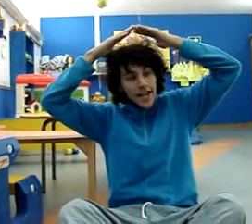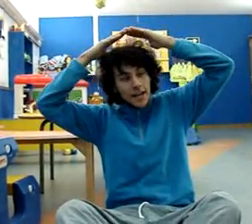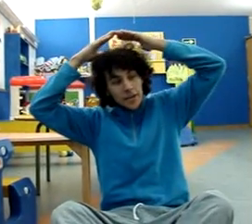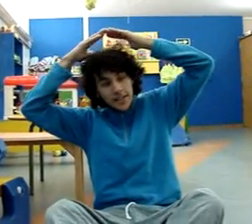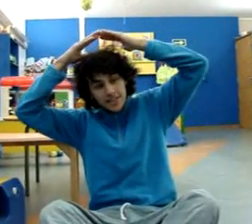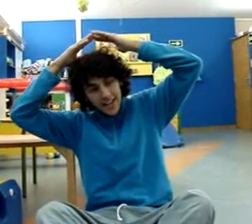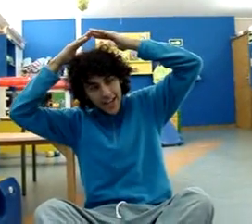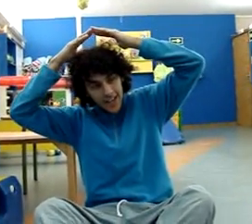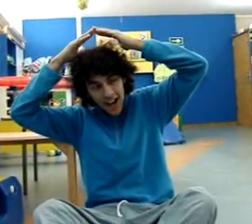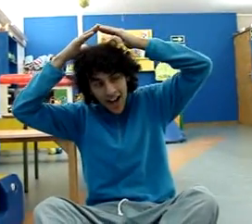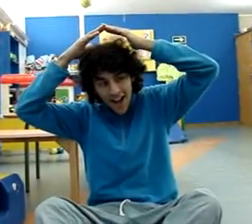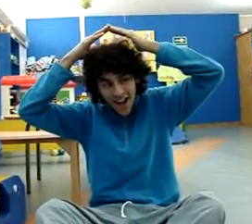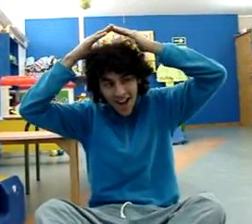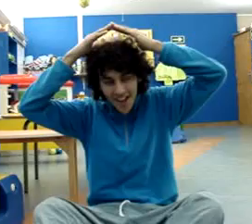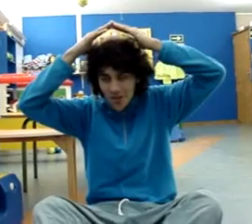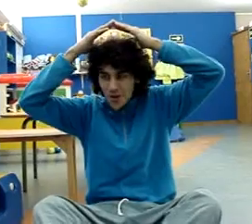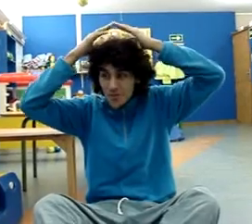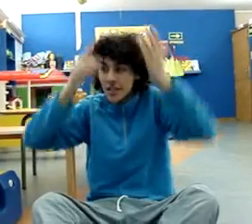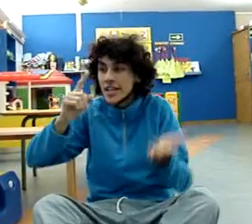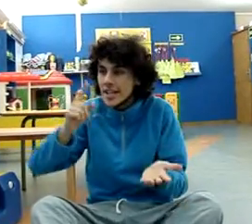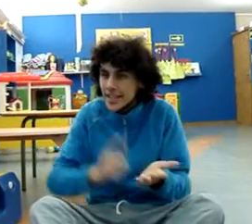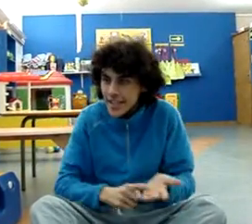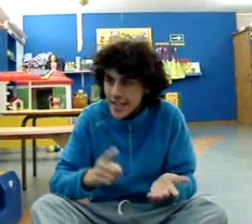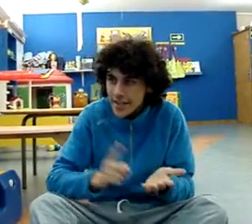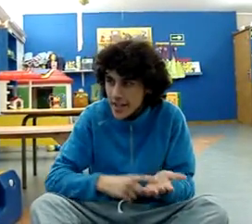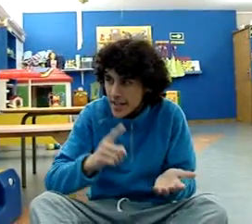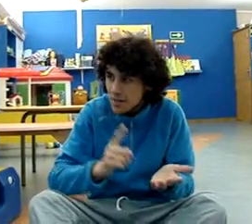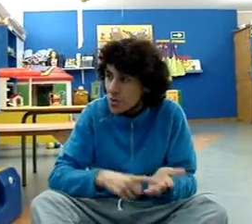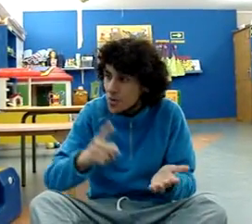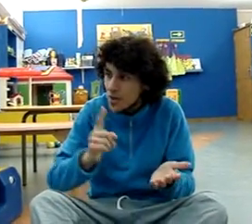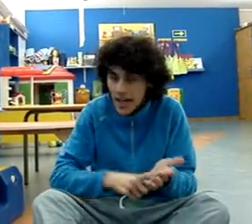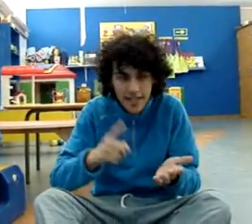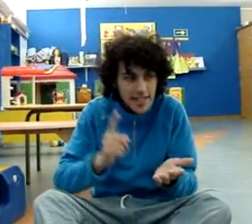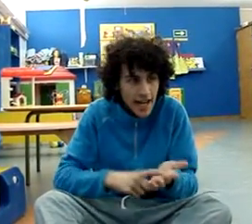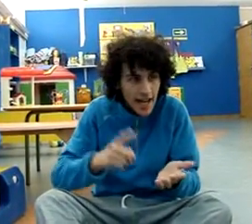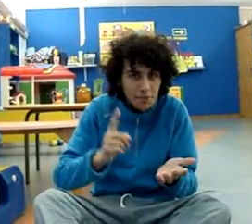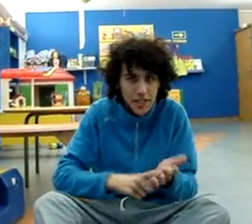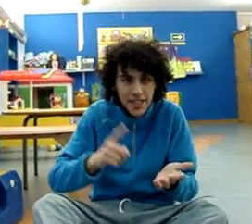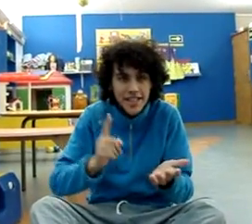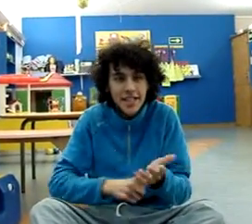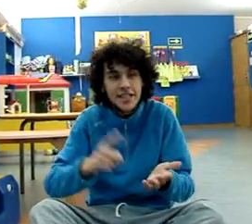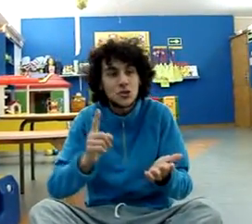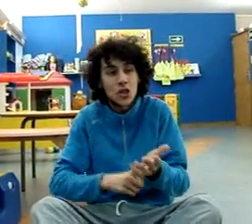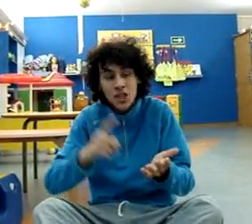mi tejado y dibujan caminitos